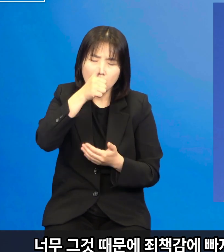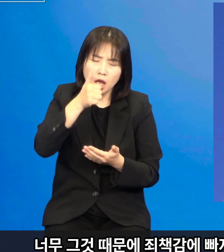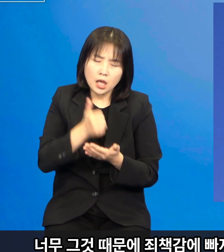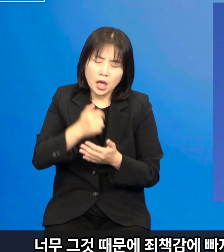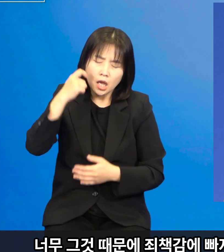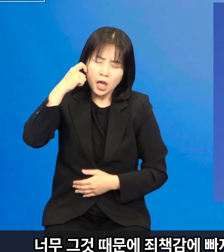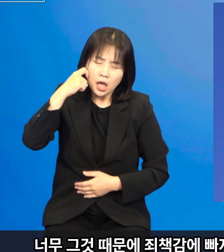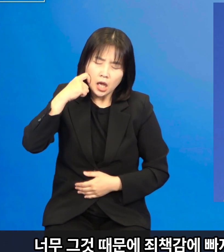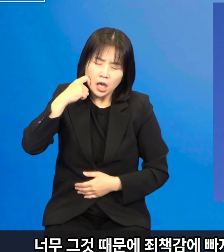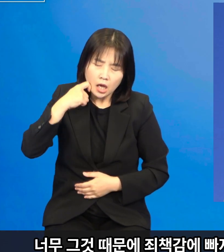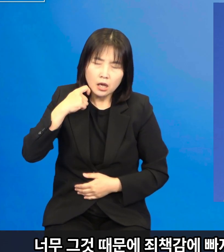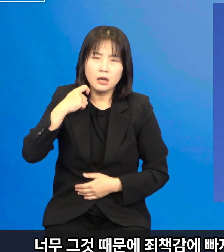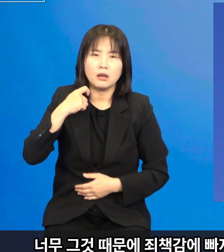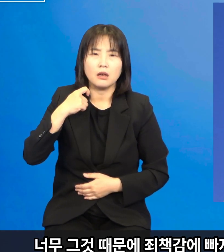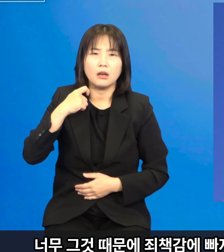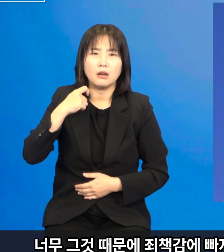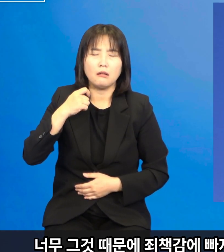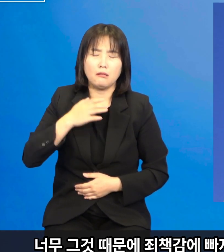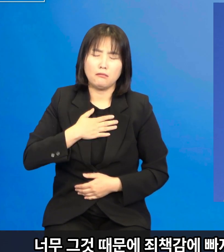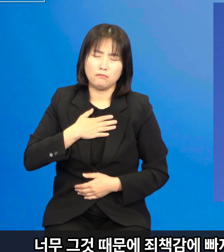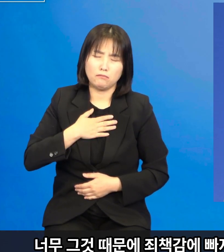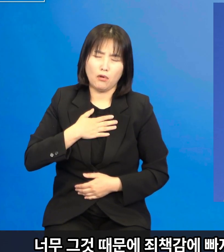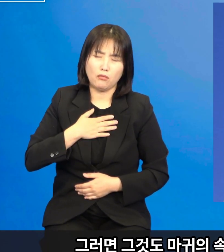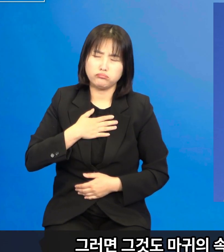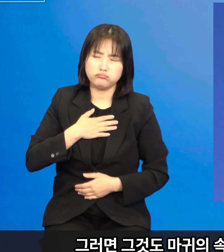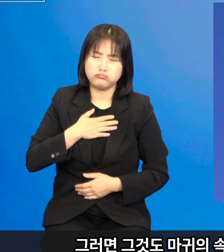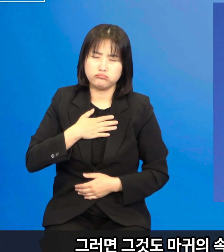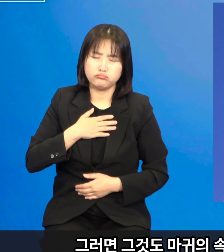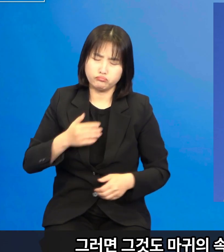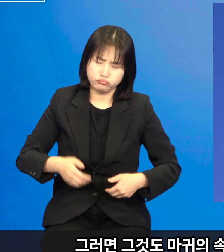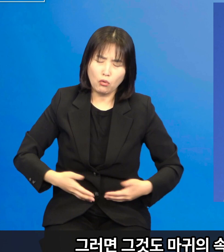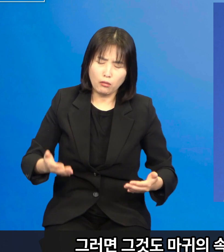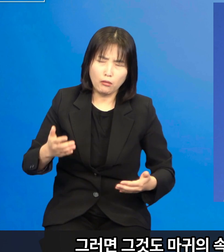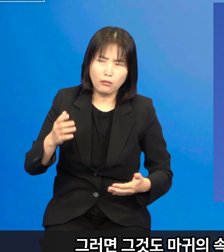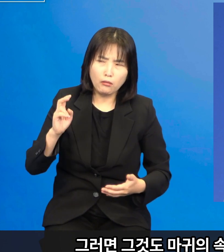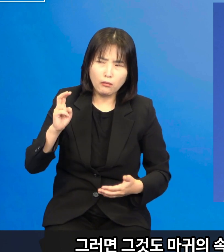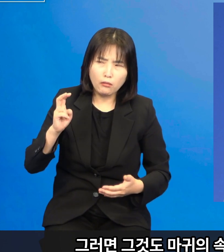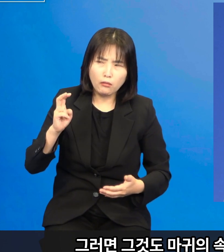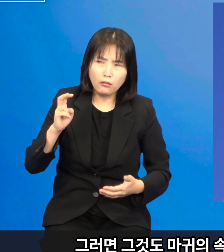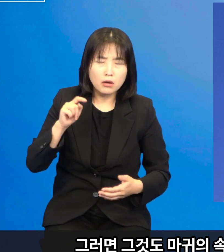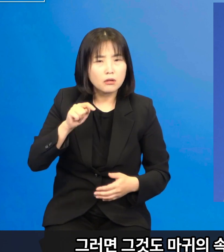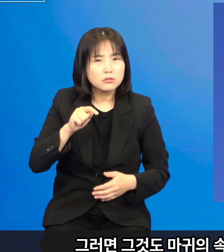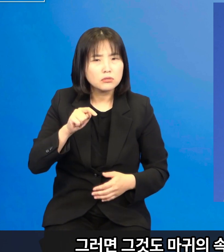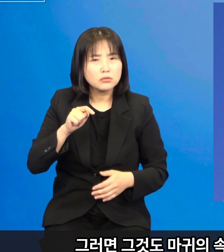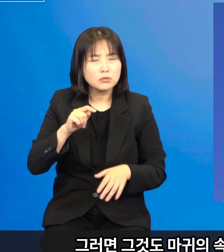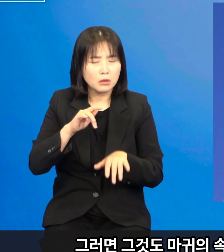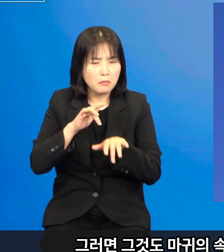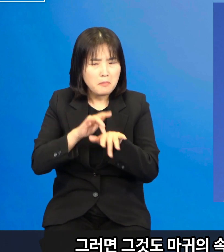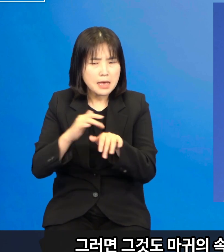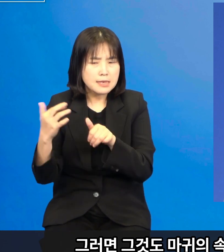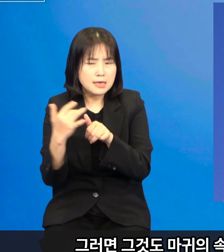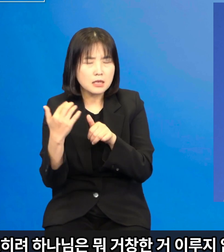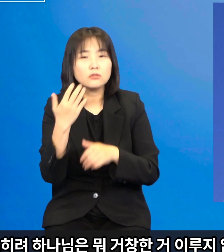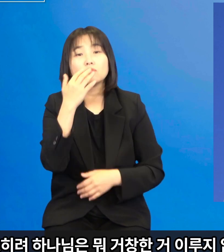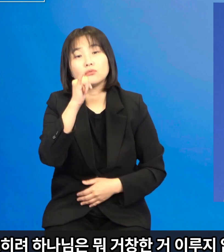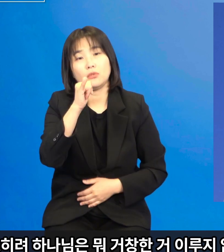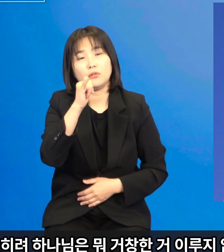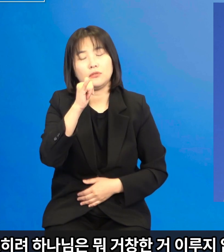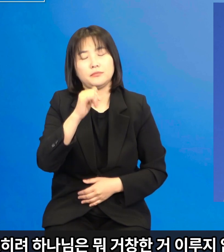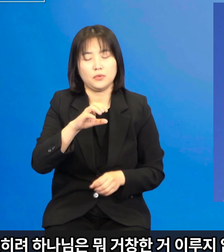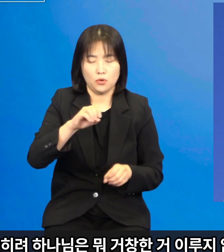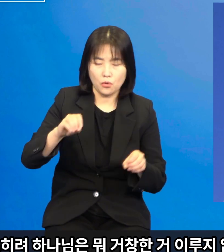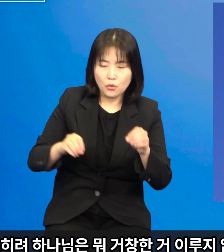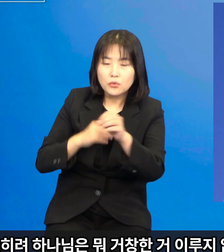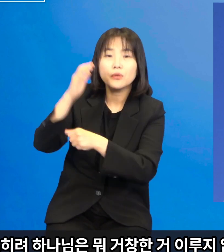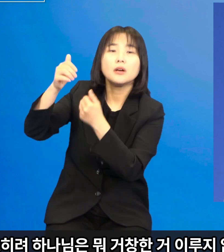빠져서 나는 쓸모가 없나 봐, 이렇게, 여러분, 그것도 마귀의 속삭임일 수 있다는 거예요. 오히려